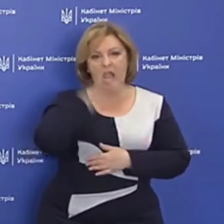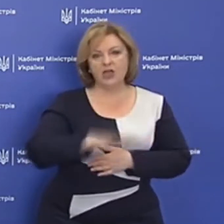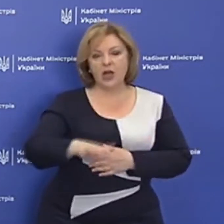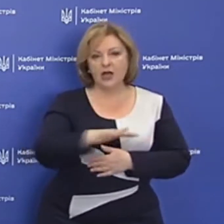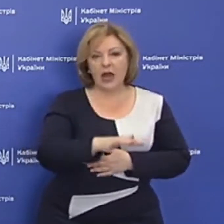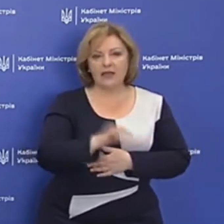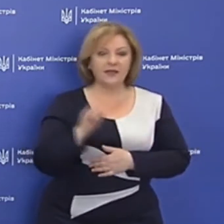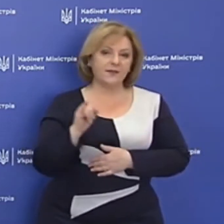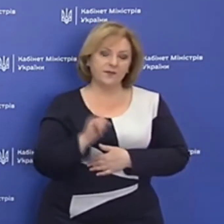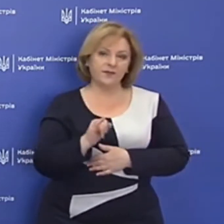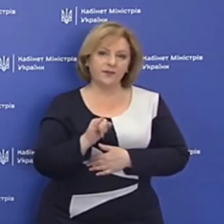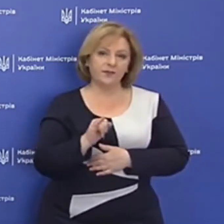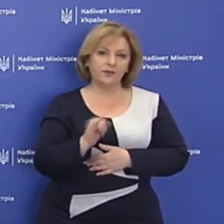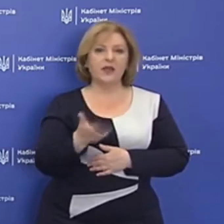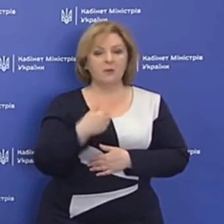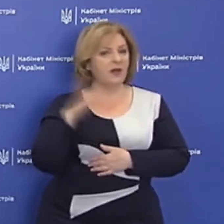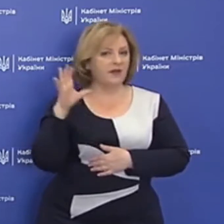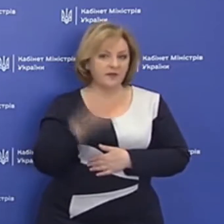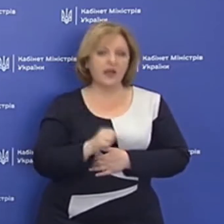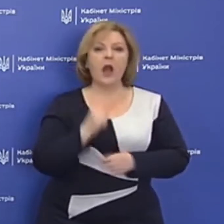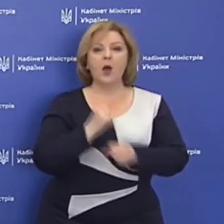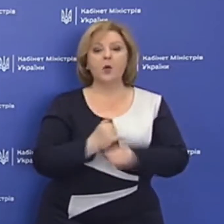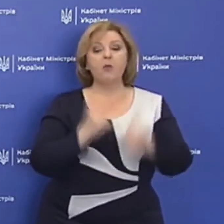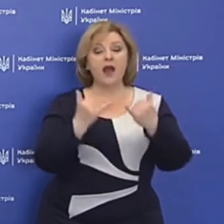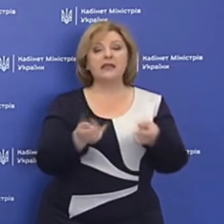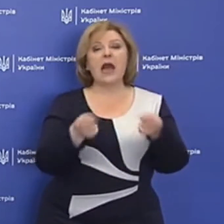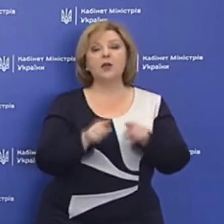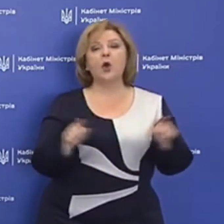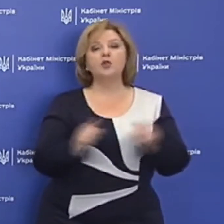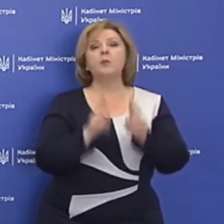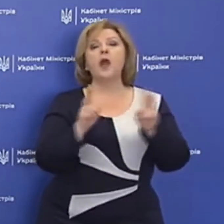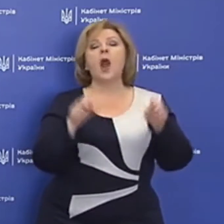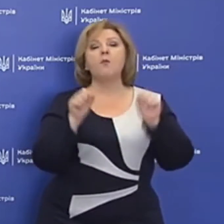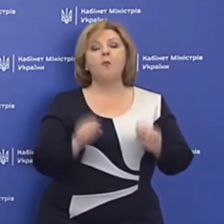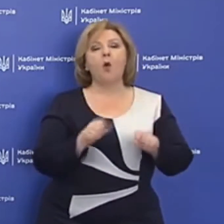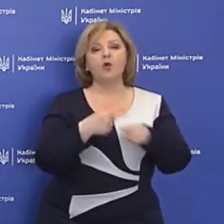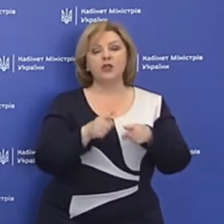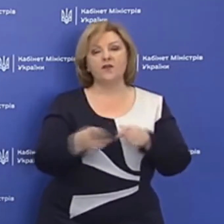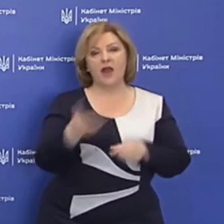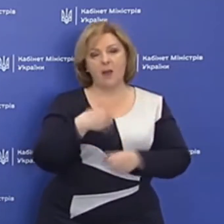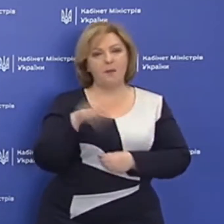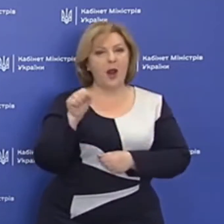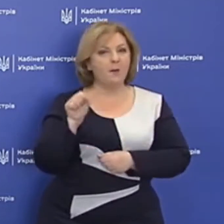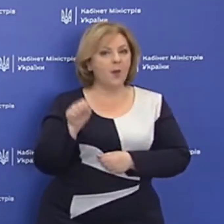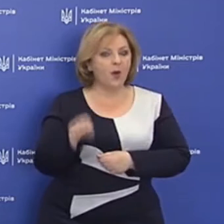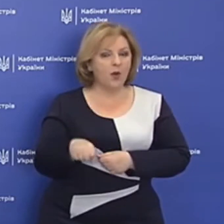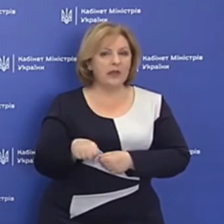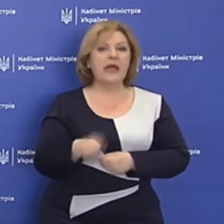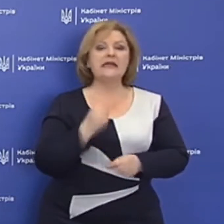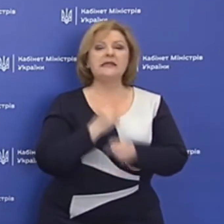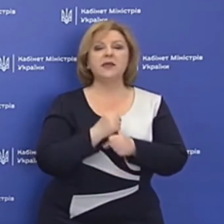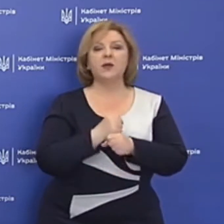І ми все робимо задля того, щоб якомога швидше ми могли